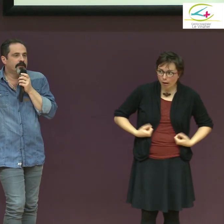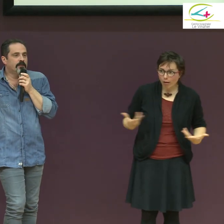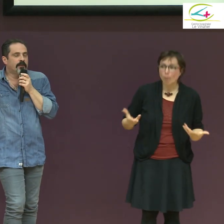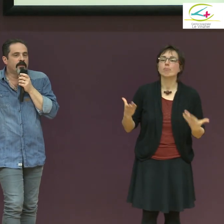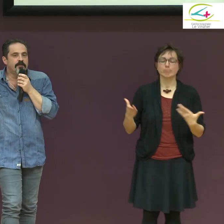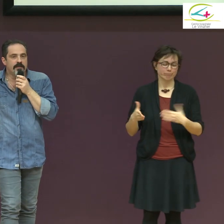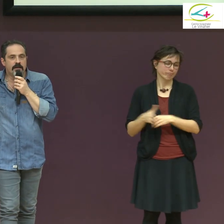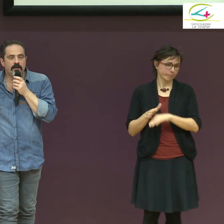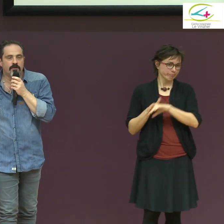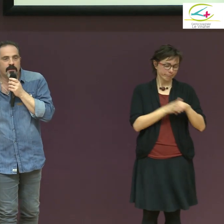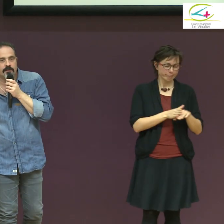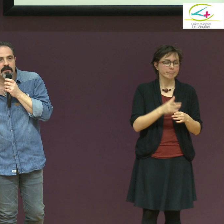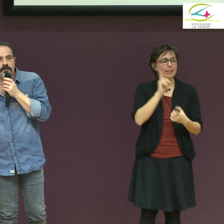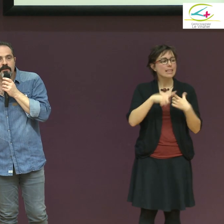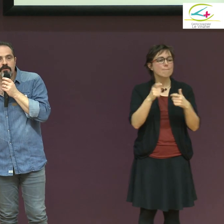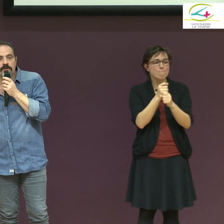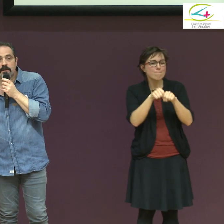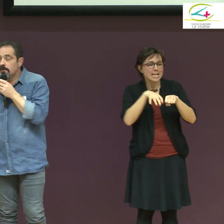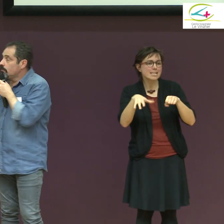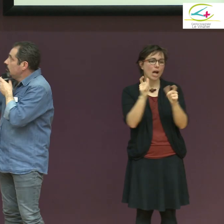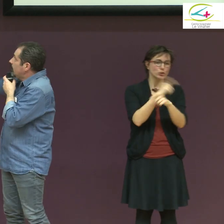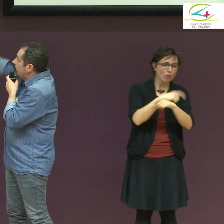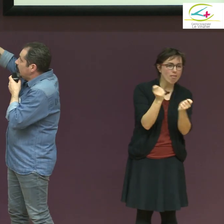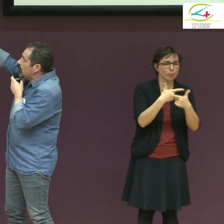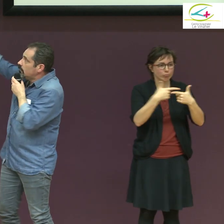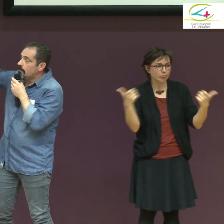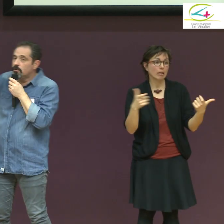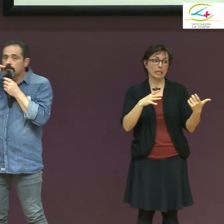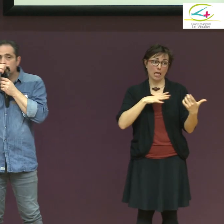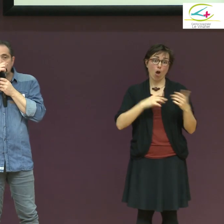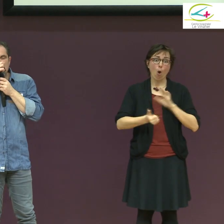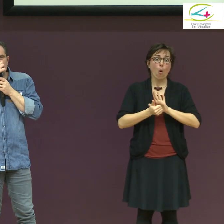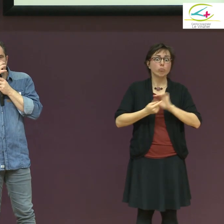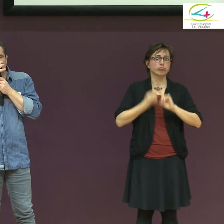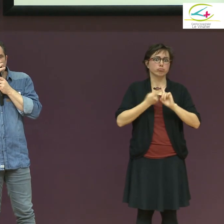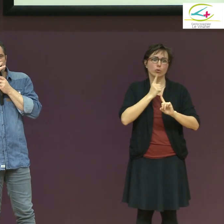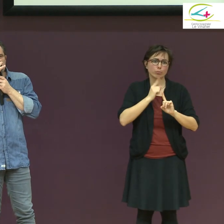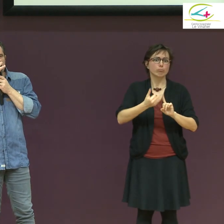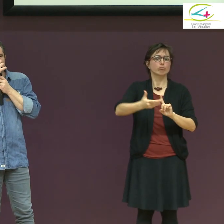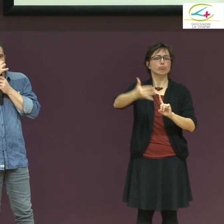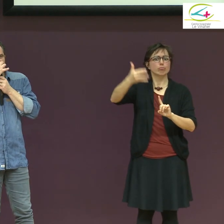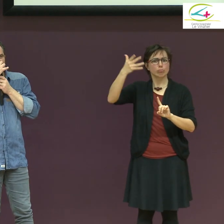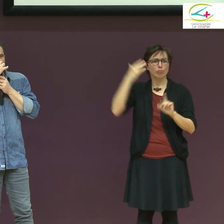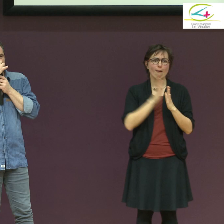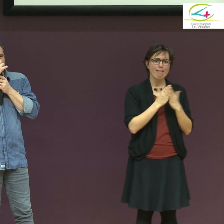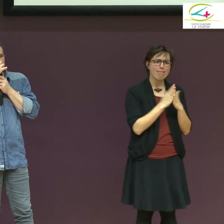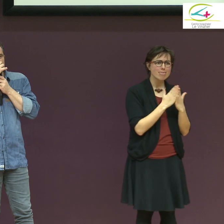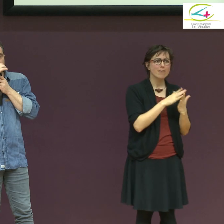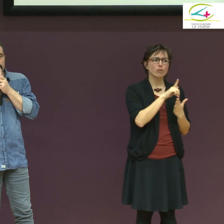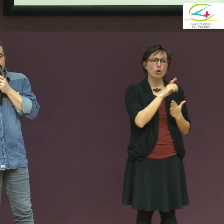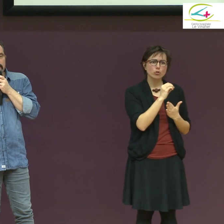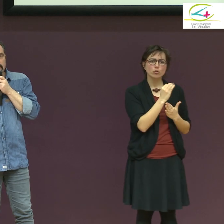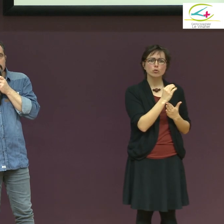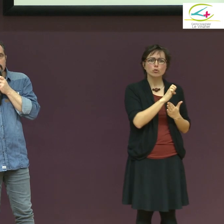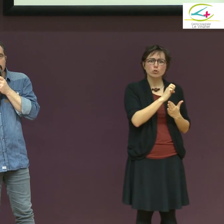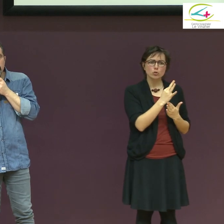suicide. Et notamment les médias ont une responsabilité, on le sait, depuis l'effet Werther, depuis Goethe, 18e siècle, les